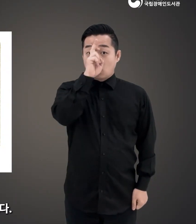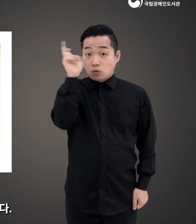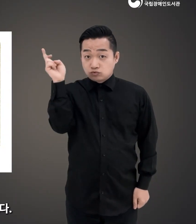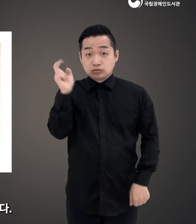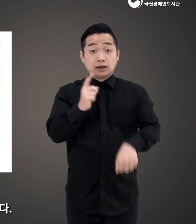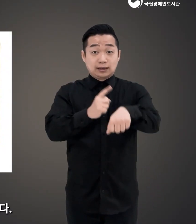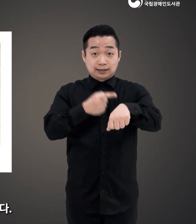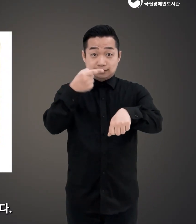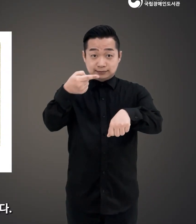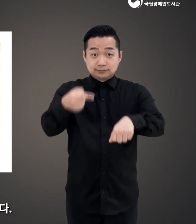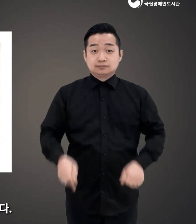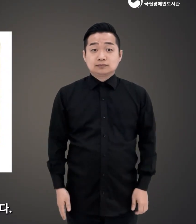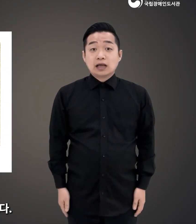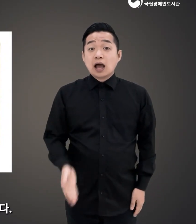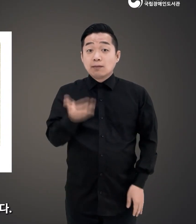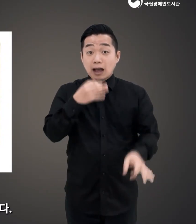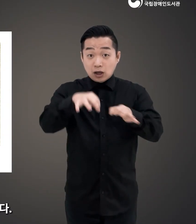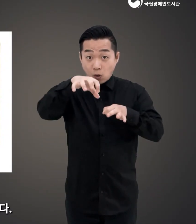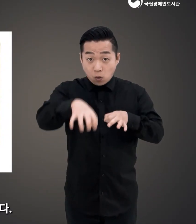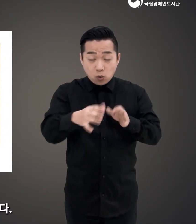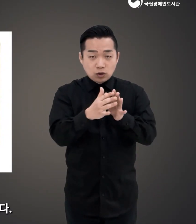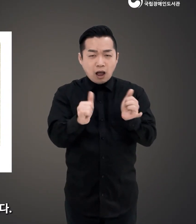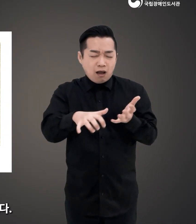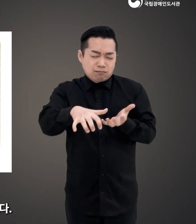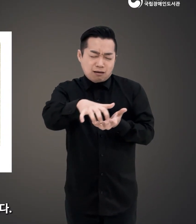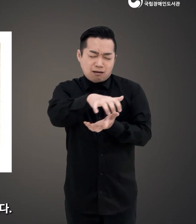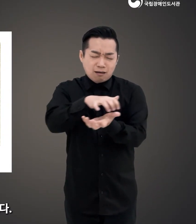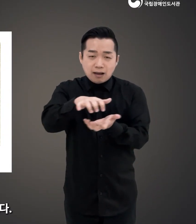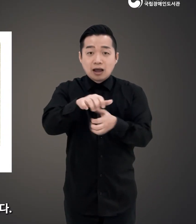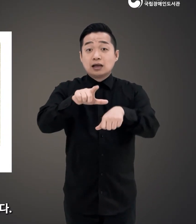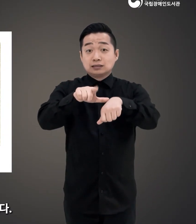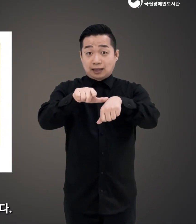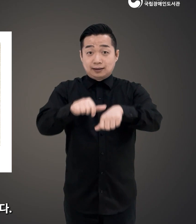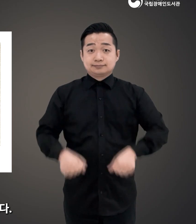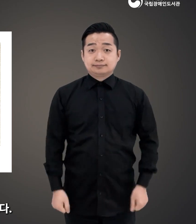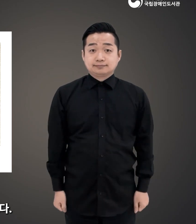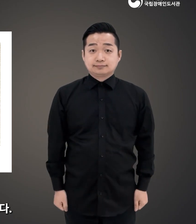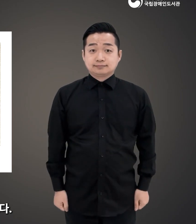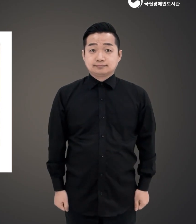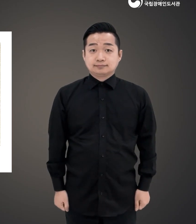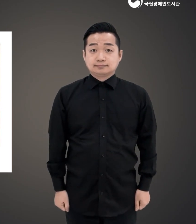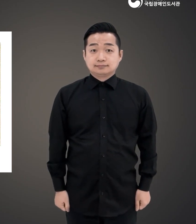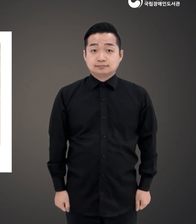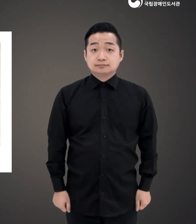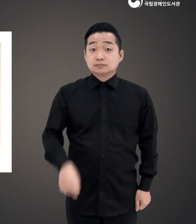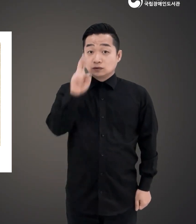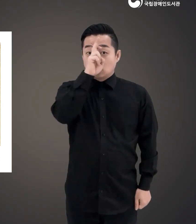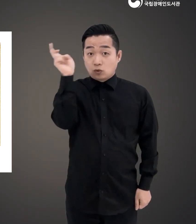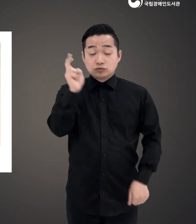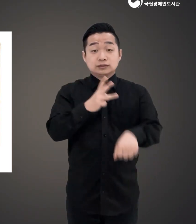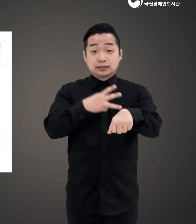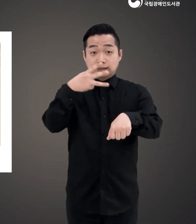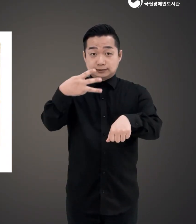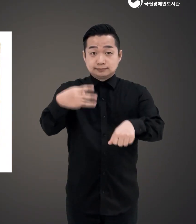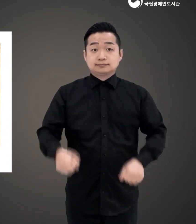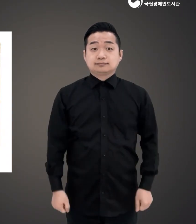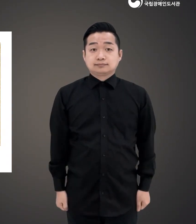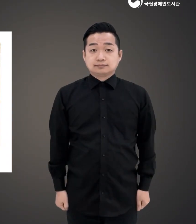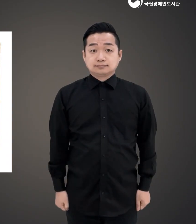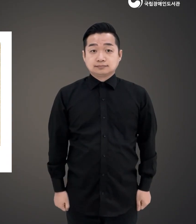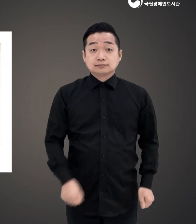오후 1시가 됐다. 구내식당에 사람이 붐빌 시간이었다. 오후 3시가